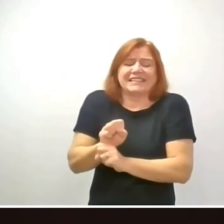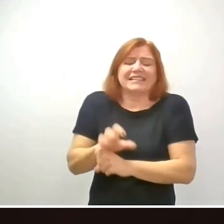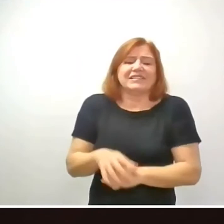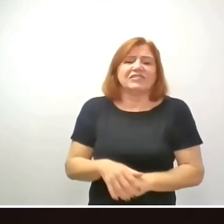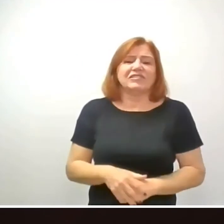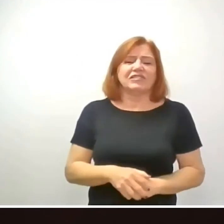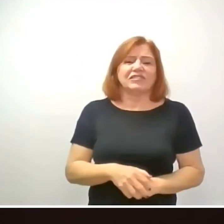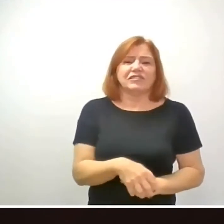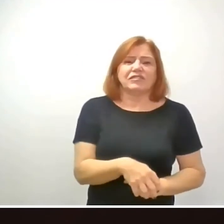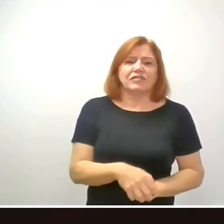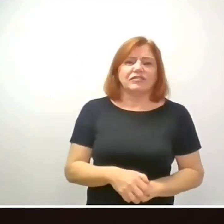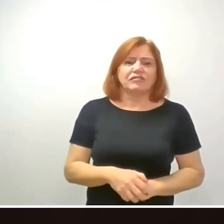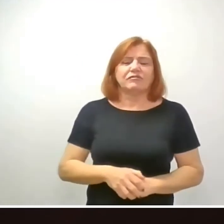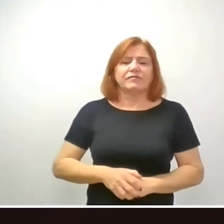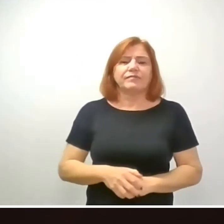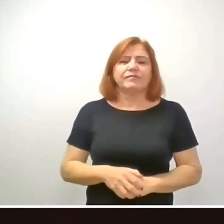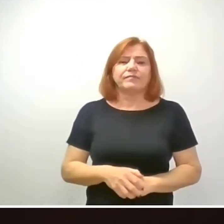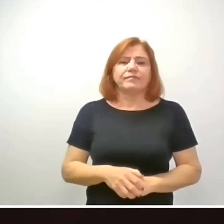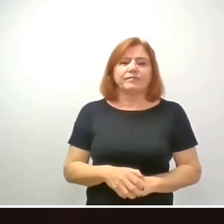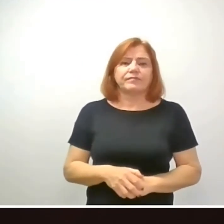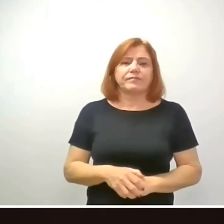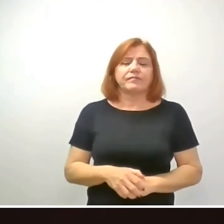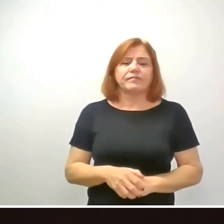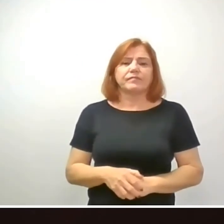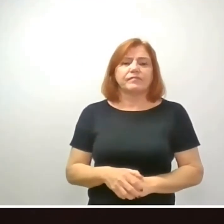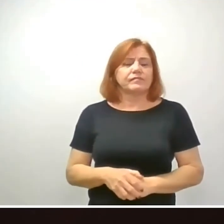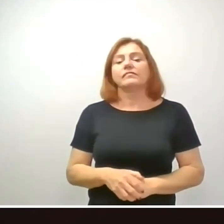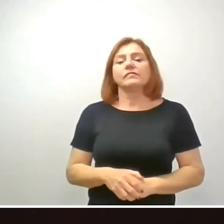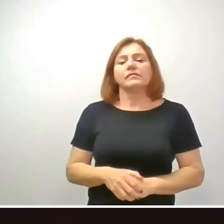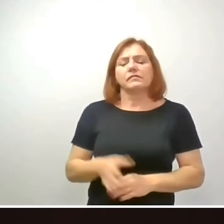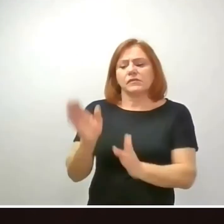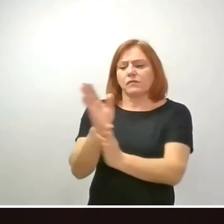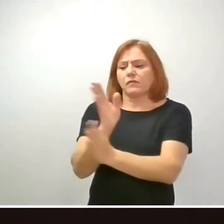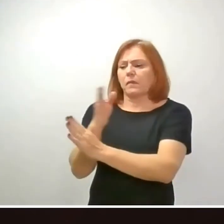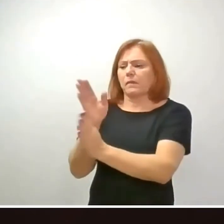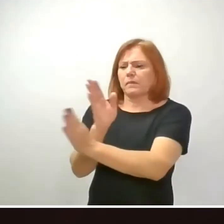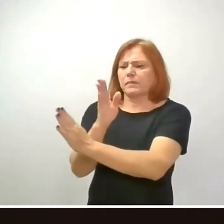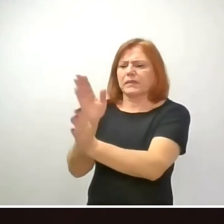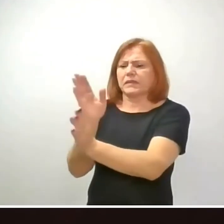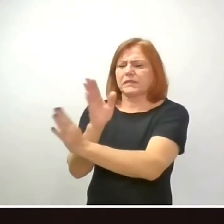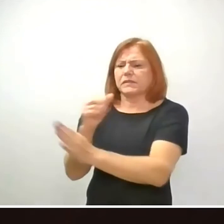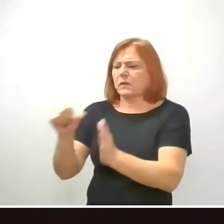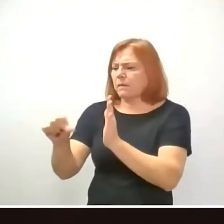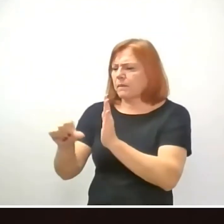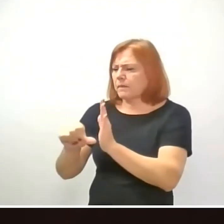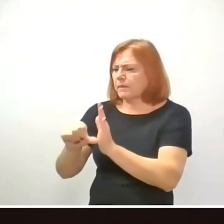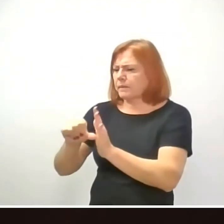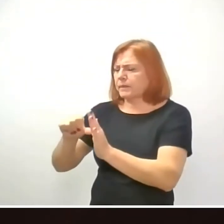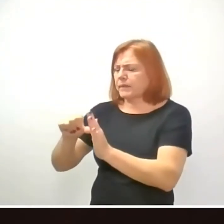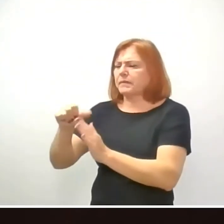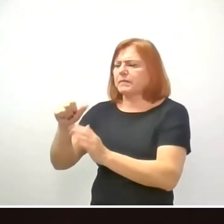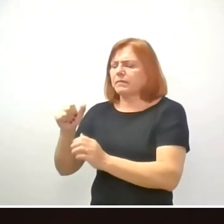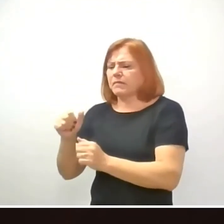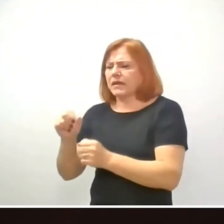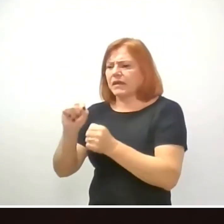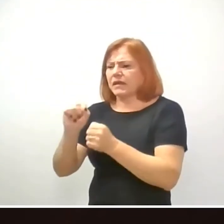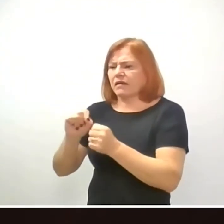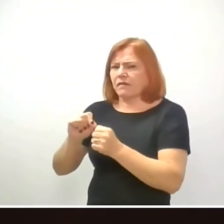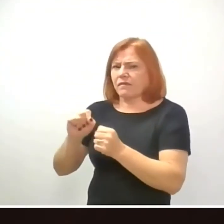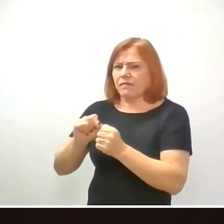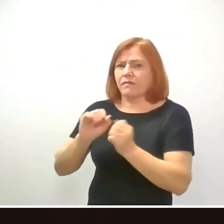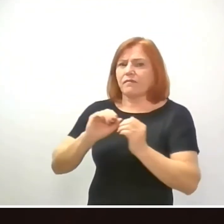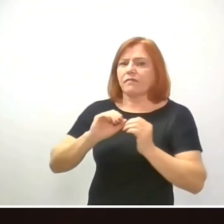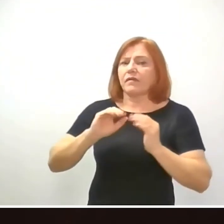primeira experiência de perseguição em grande escala, posta em prática pela igreja romana, para manter sua